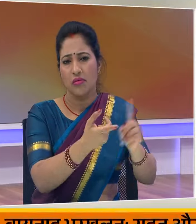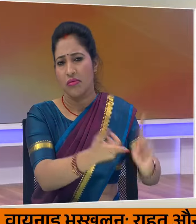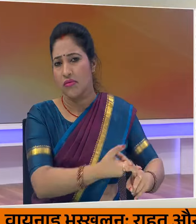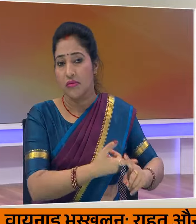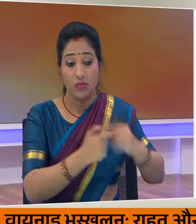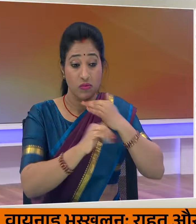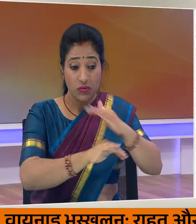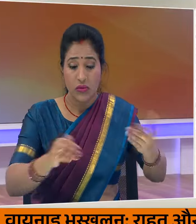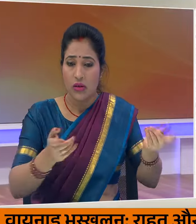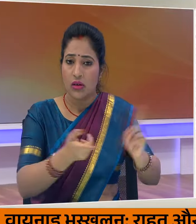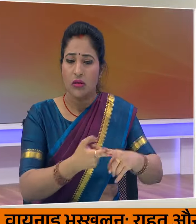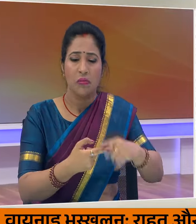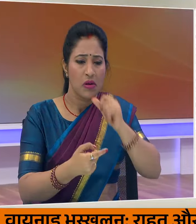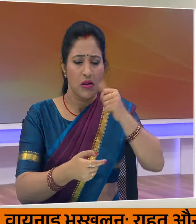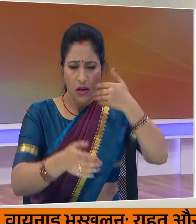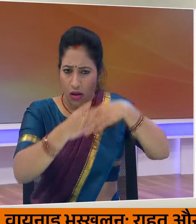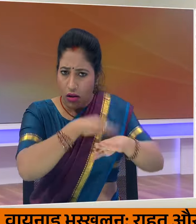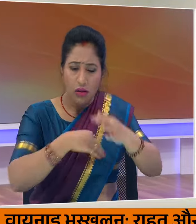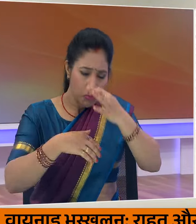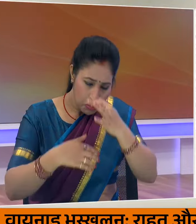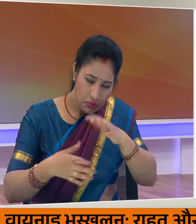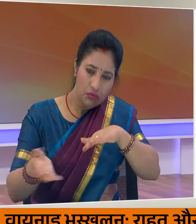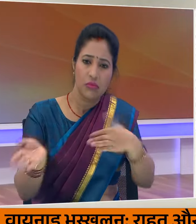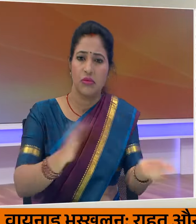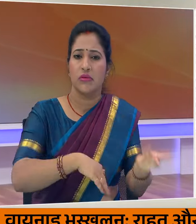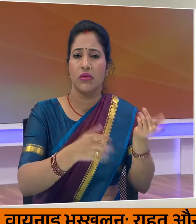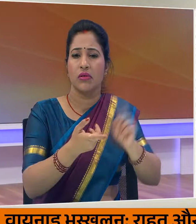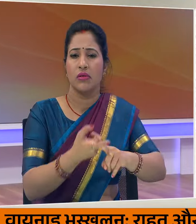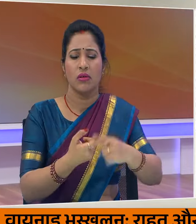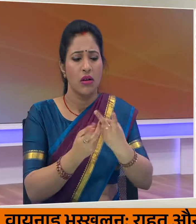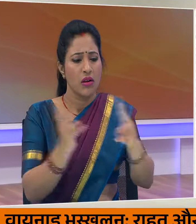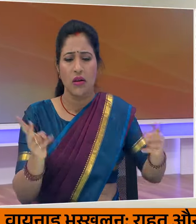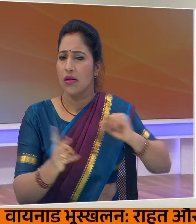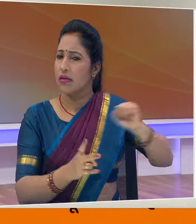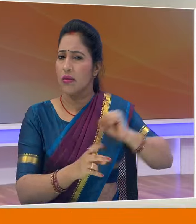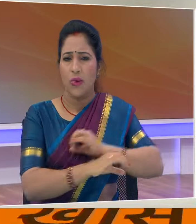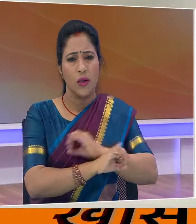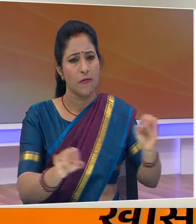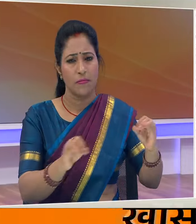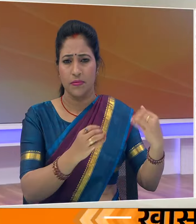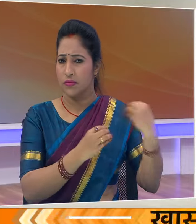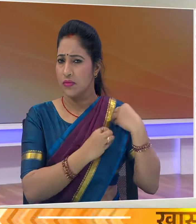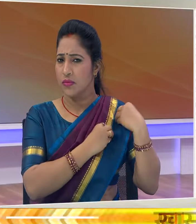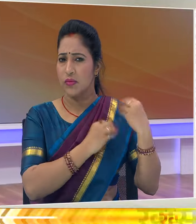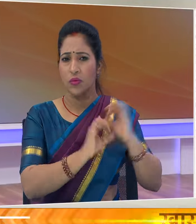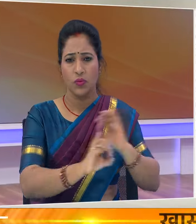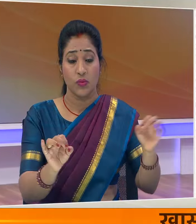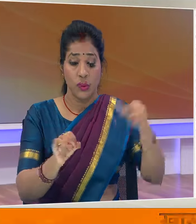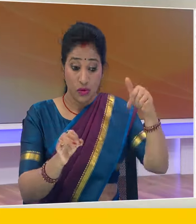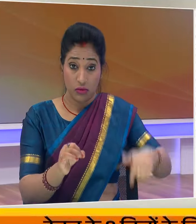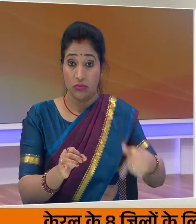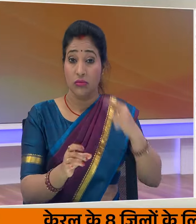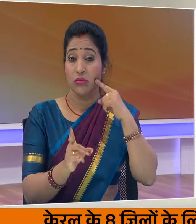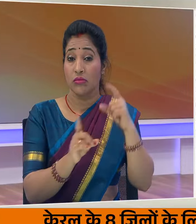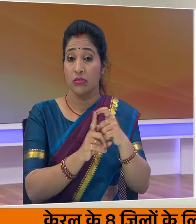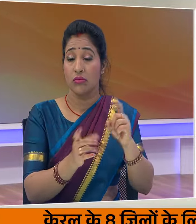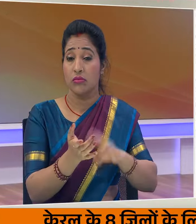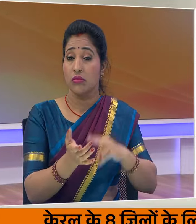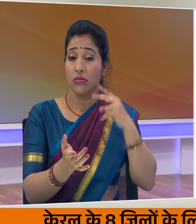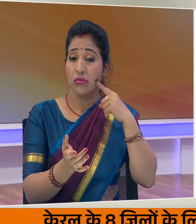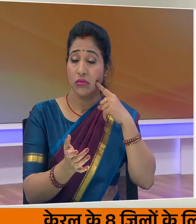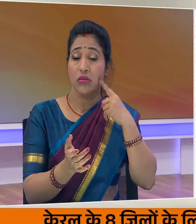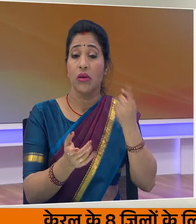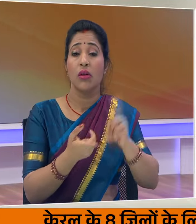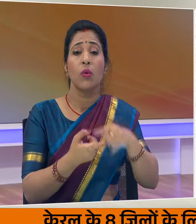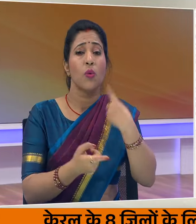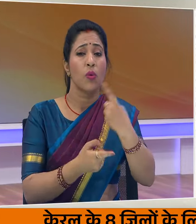बच्चे डूब के मर जाते हैं। और इसके लिए कोई प्रदर्शन इंडिया लाइंस नहीं करता। आज इंडिया लाइंस प्रदर्शन कर रहा है तो अरविंद केजरीवाल के